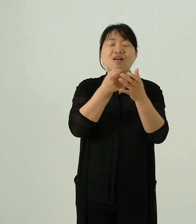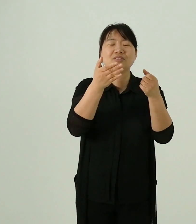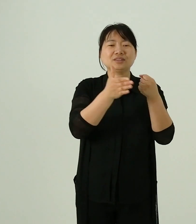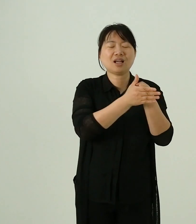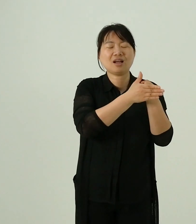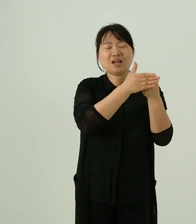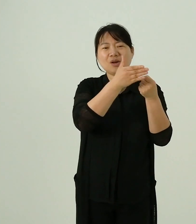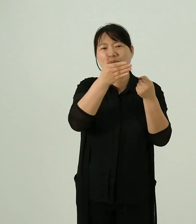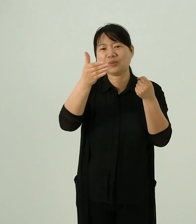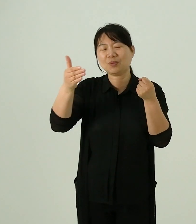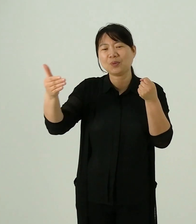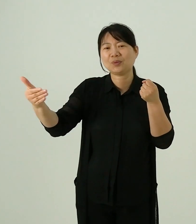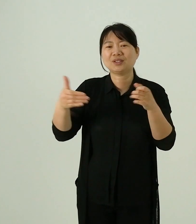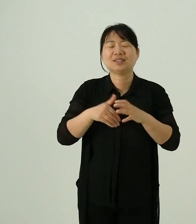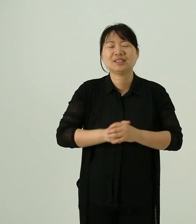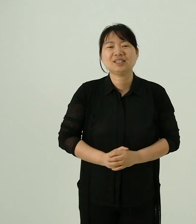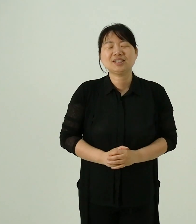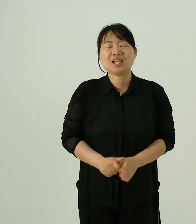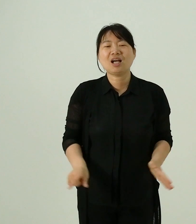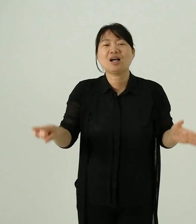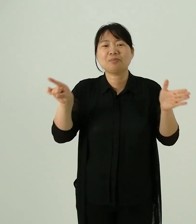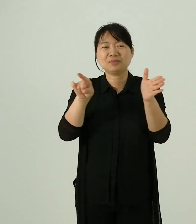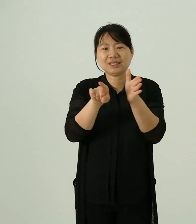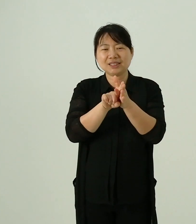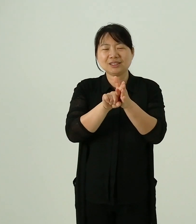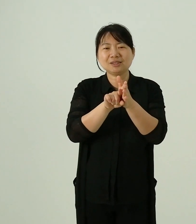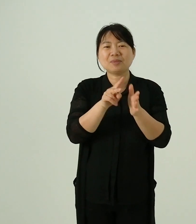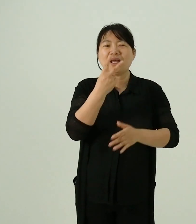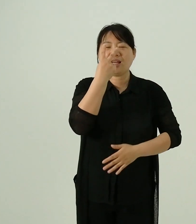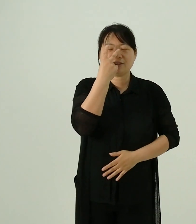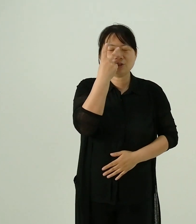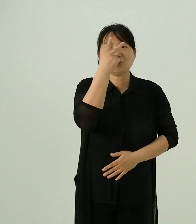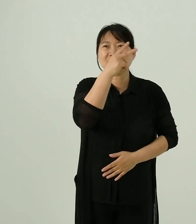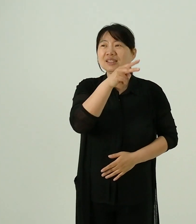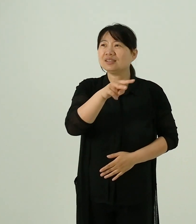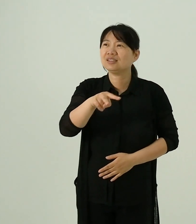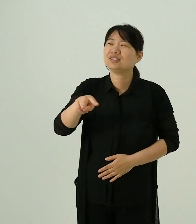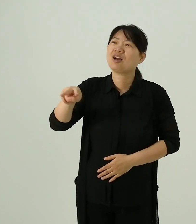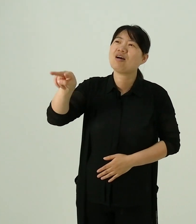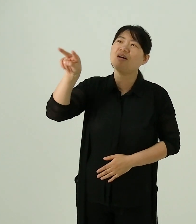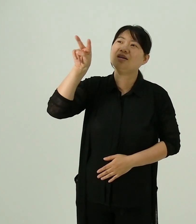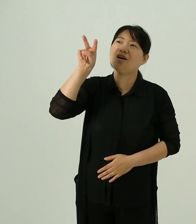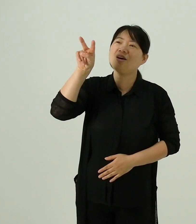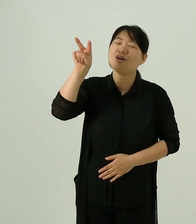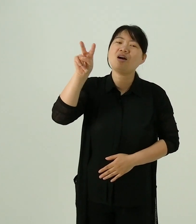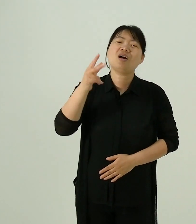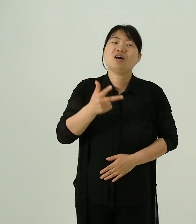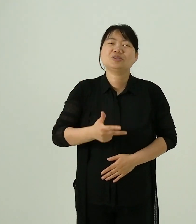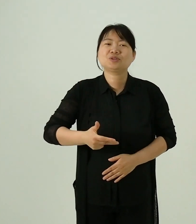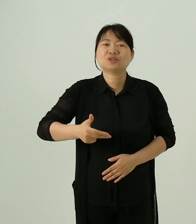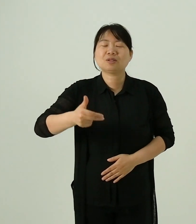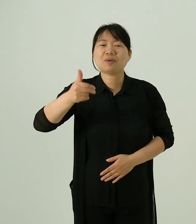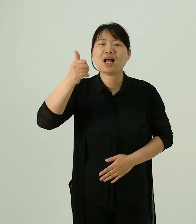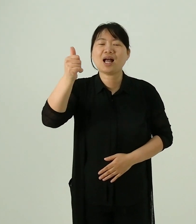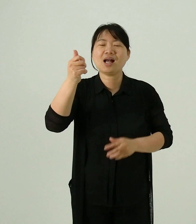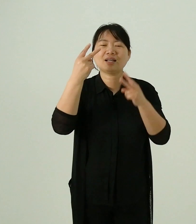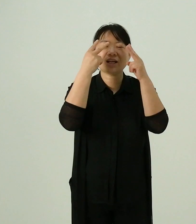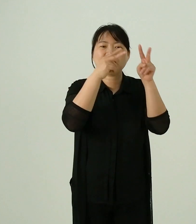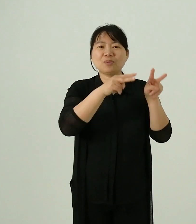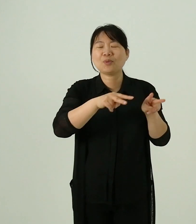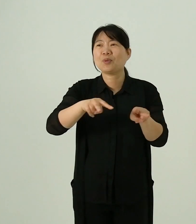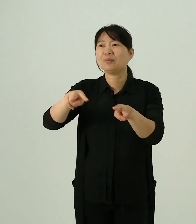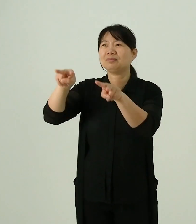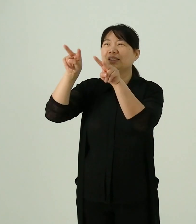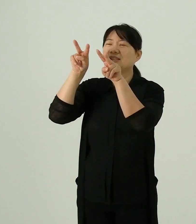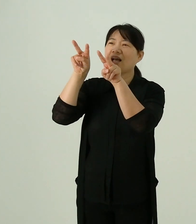확정되어 싸우니 믿음에 눈들어 주를 우리 다시